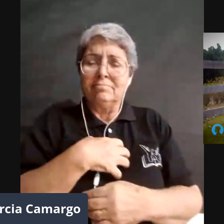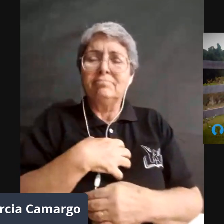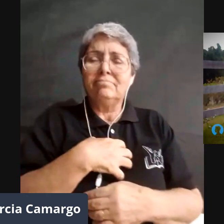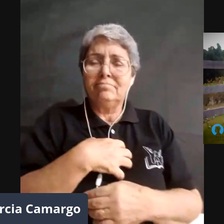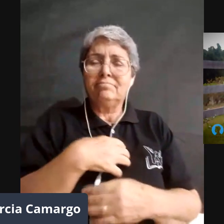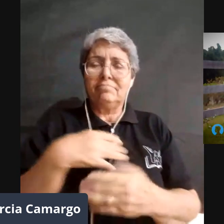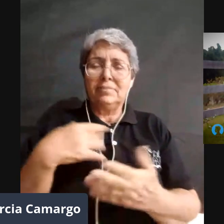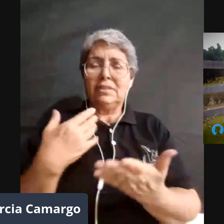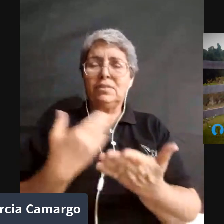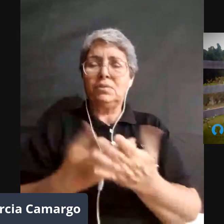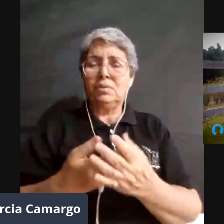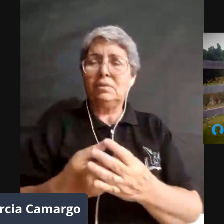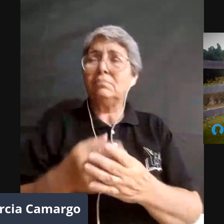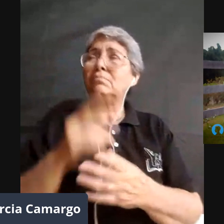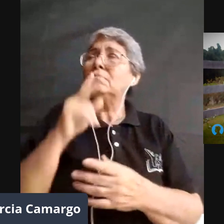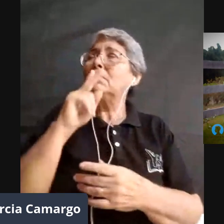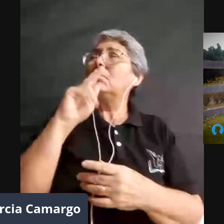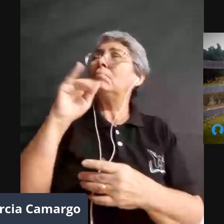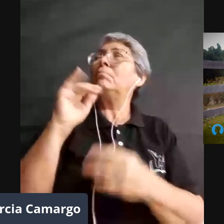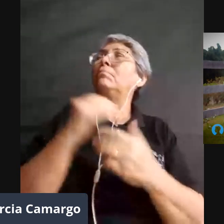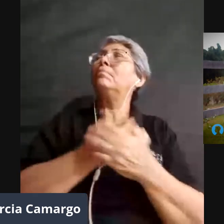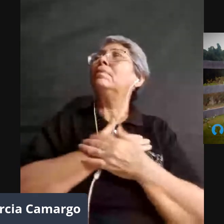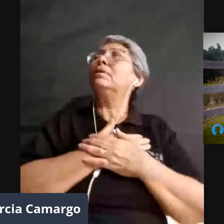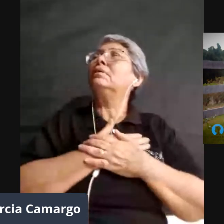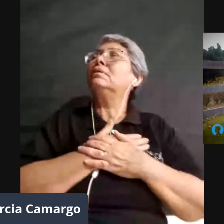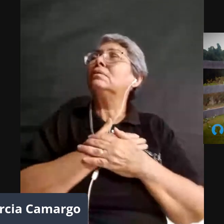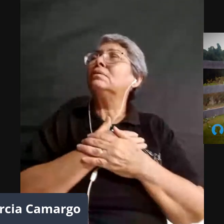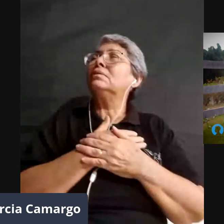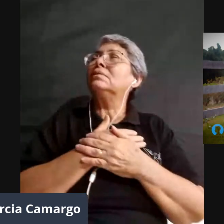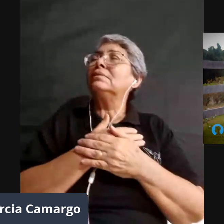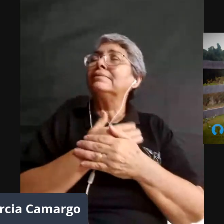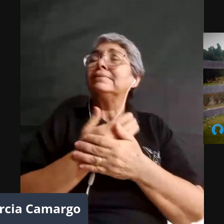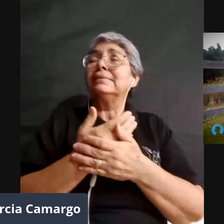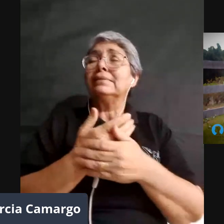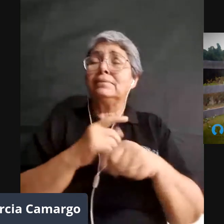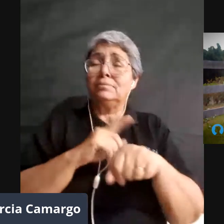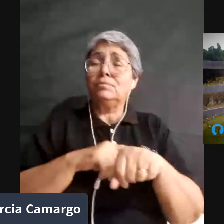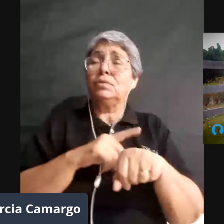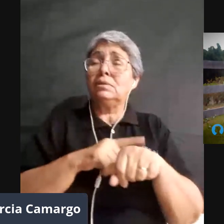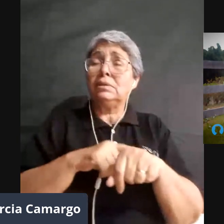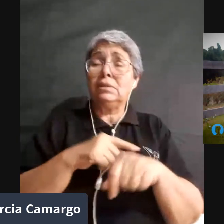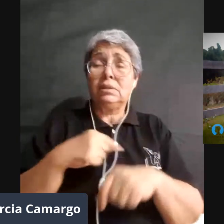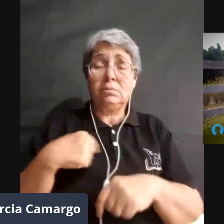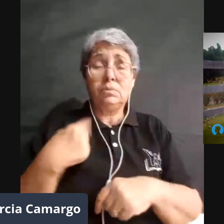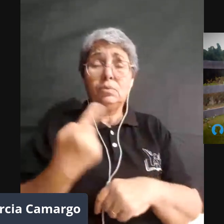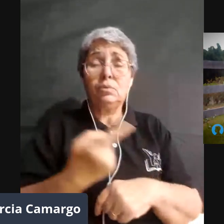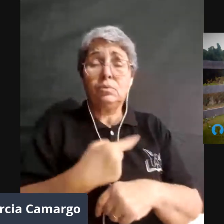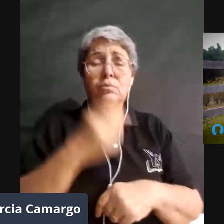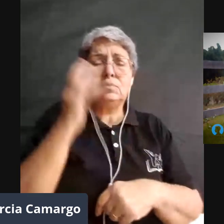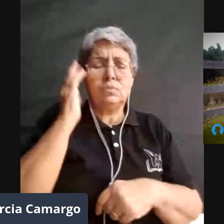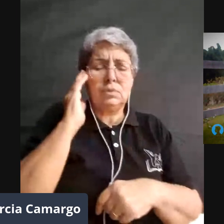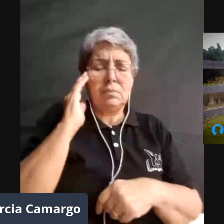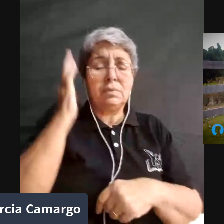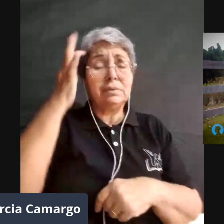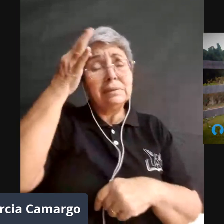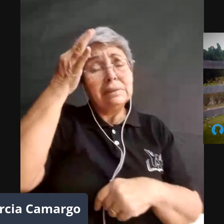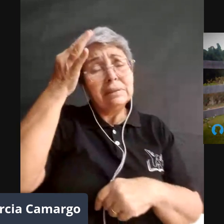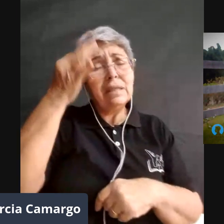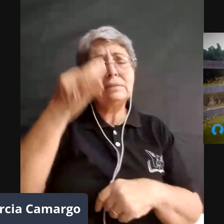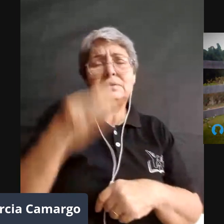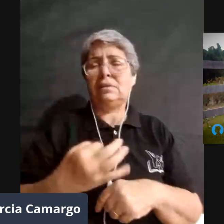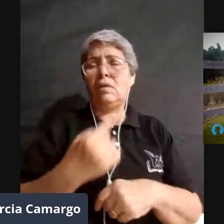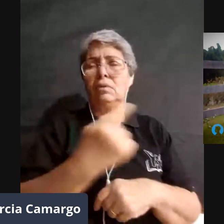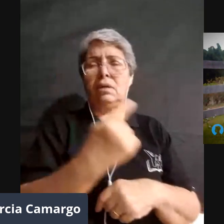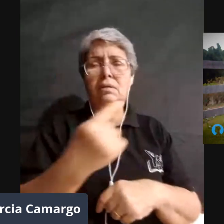Mas, Pai querido, nós sabemos que o tempo exige de nós que nós tomemos decisões. Por favor, conduza o teu